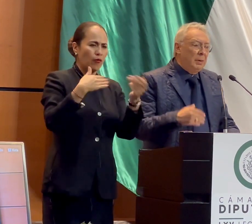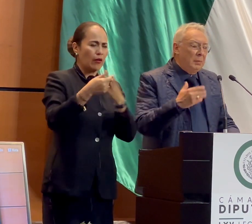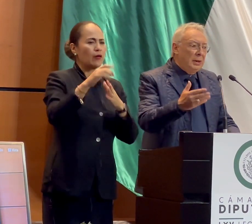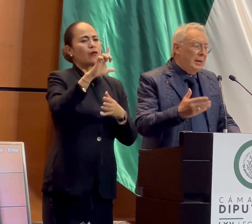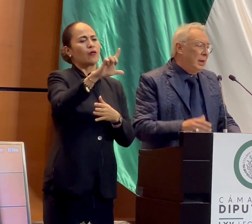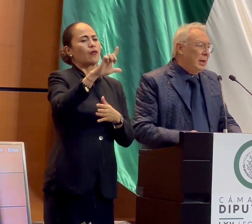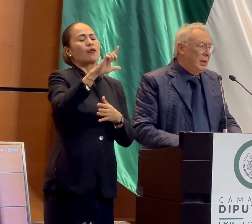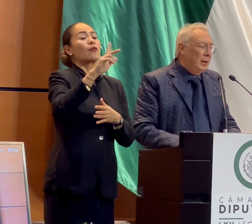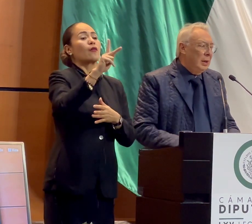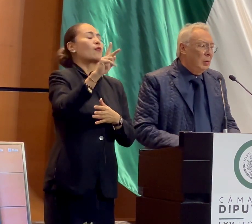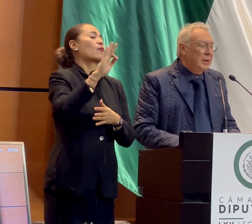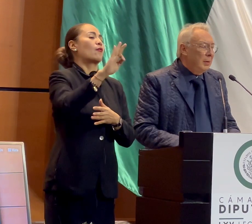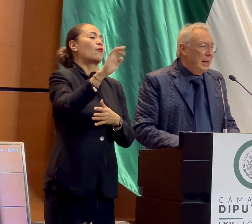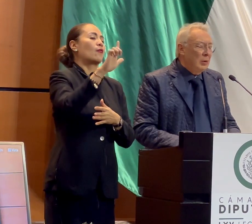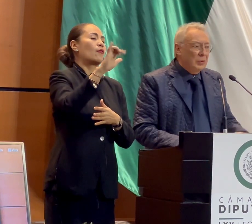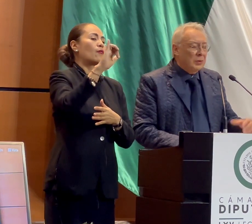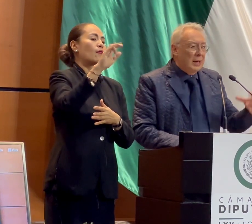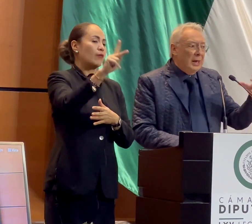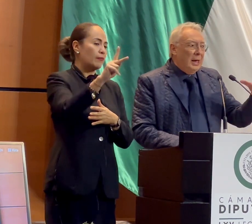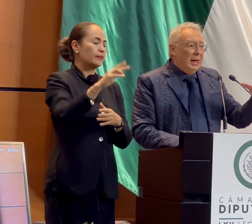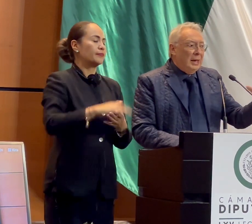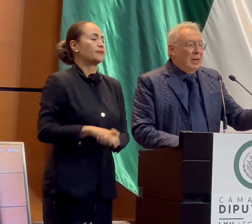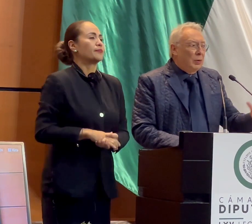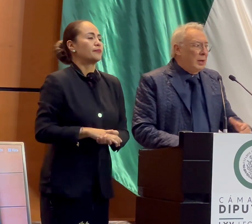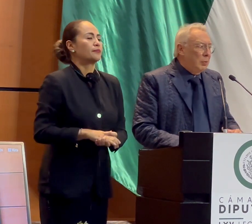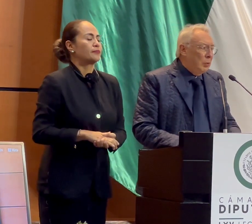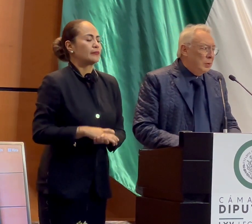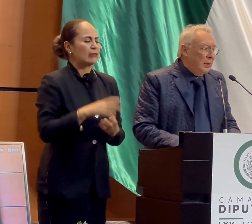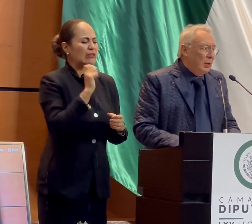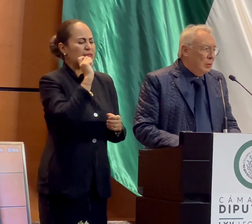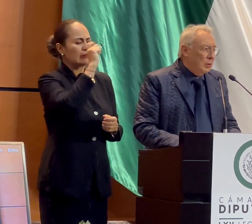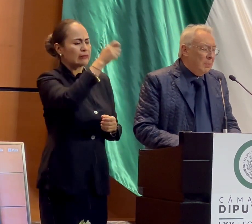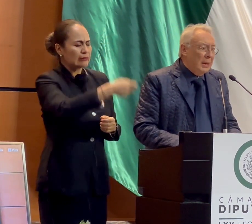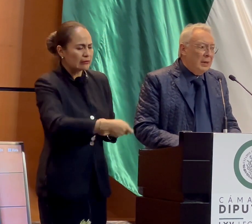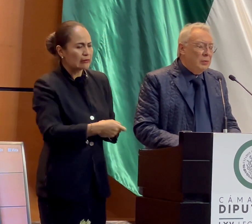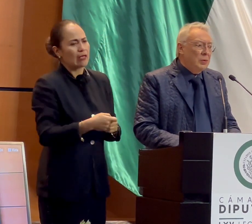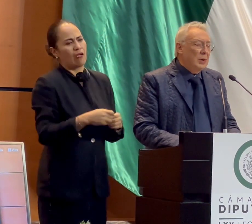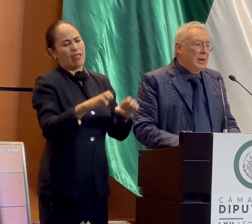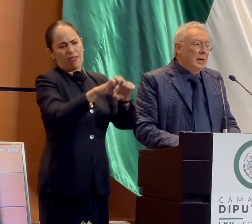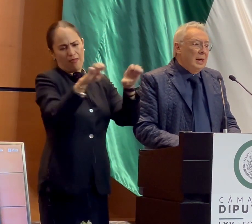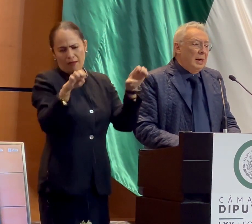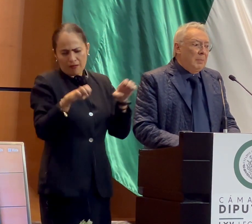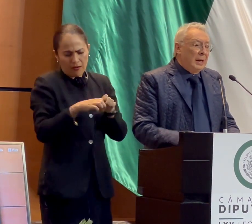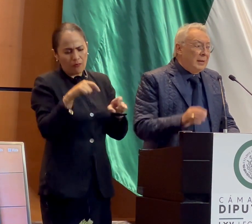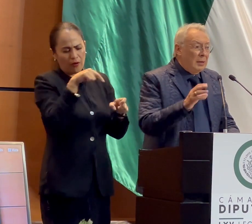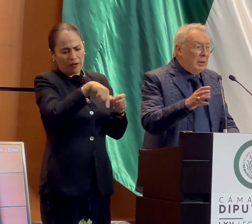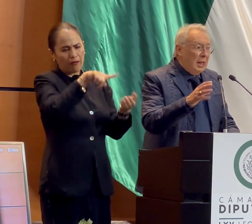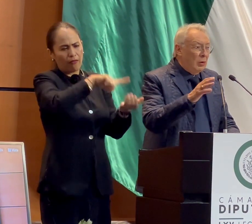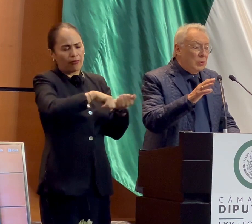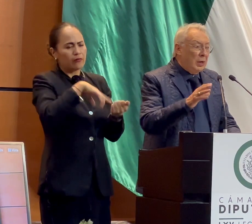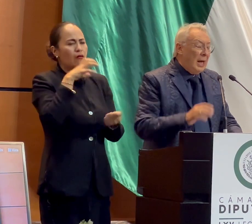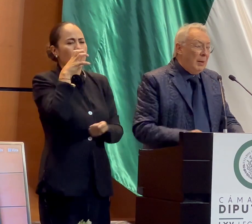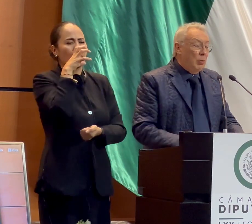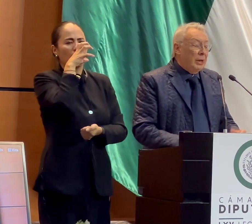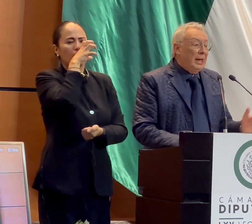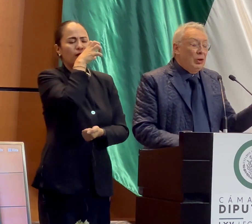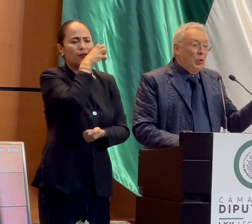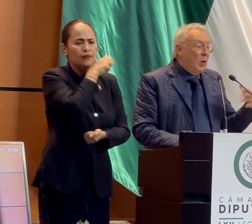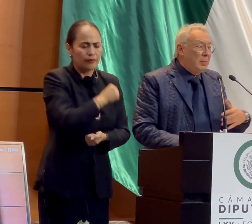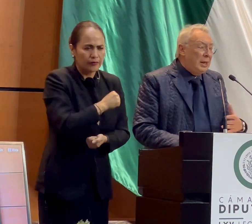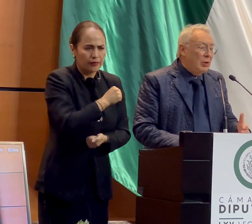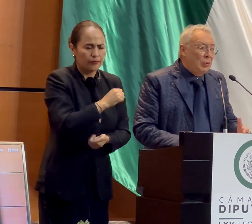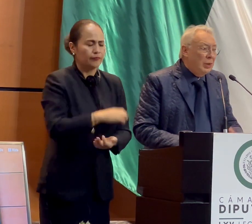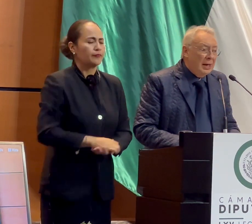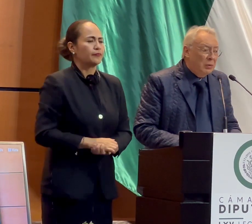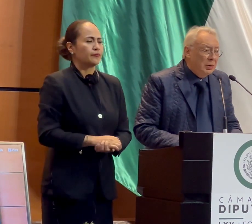y que permite observar el calor que producen algunos aparatos para determinarlos, porque